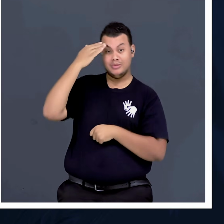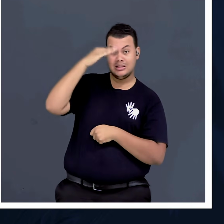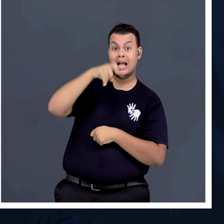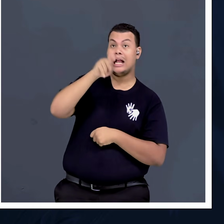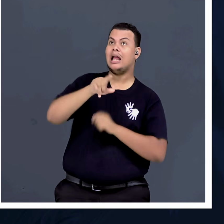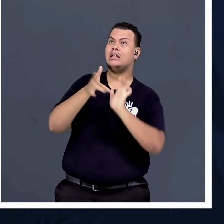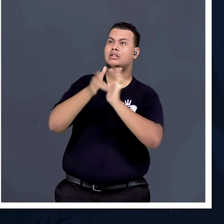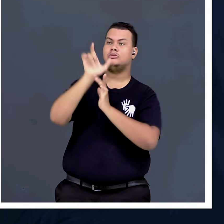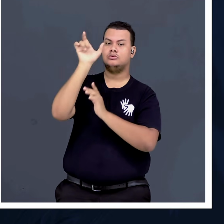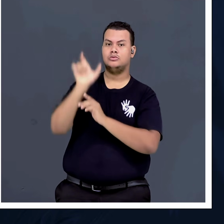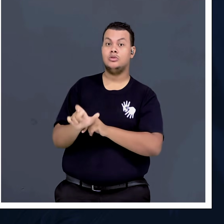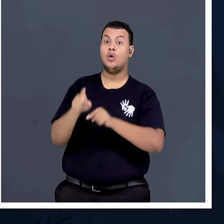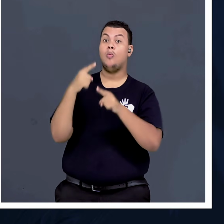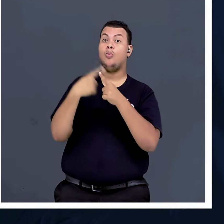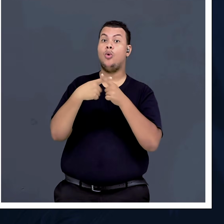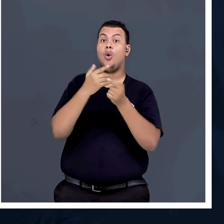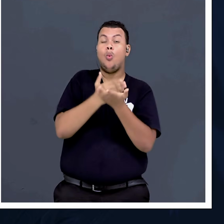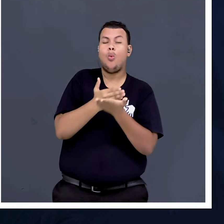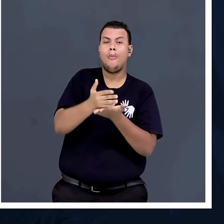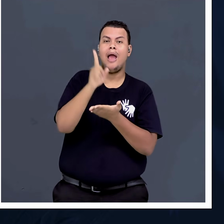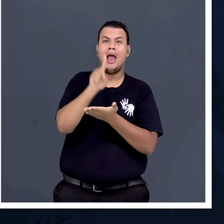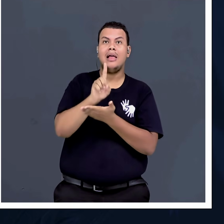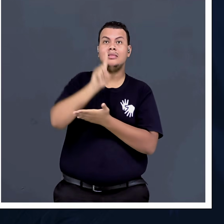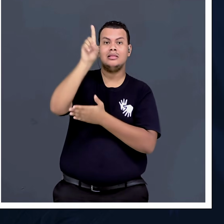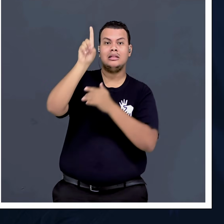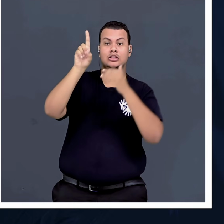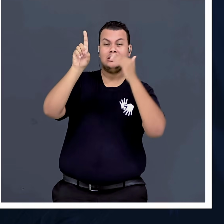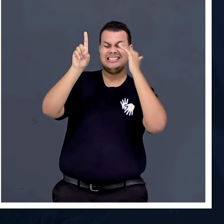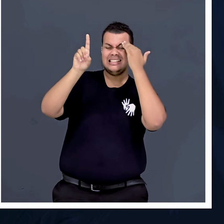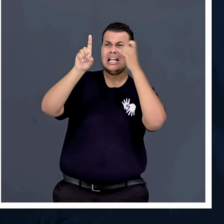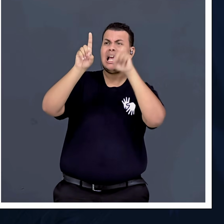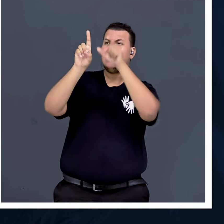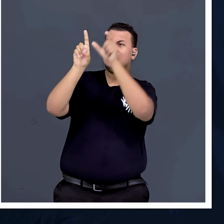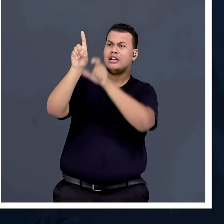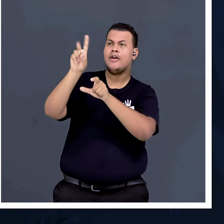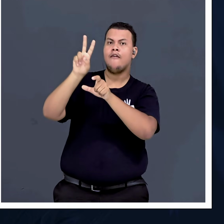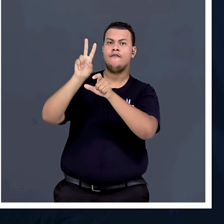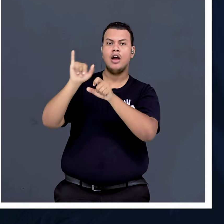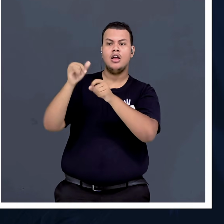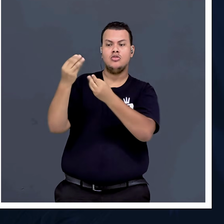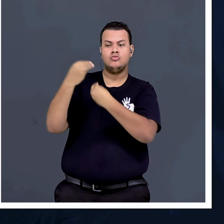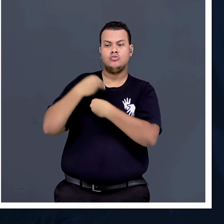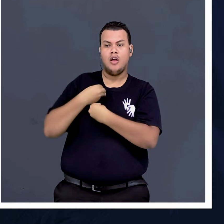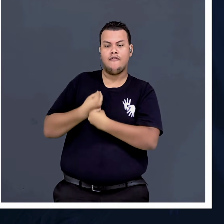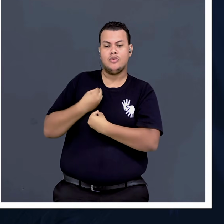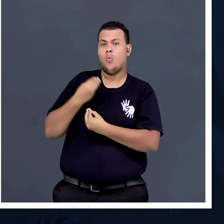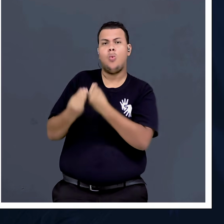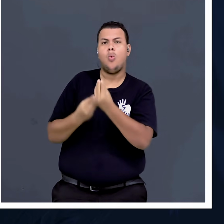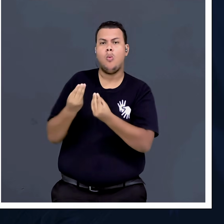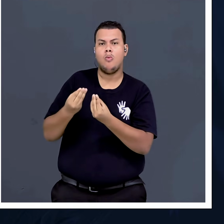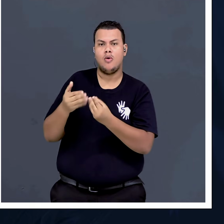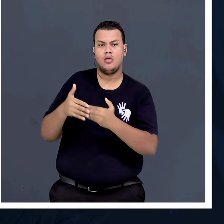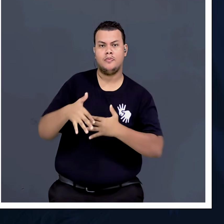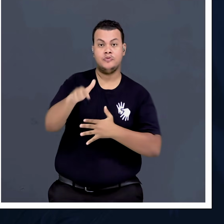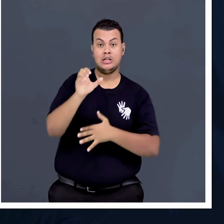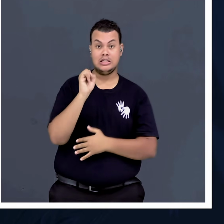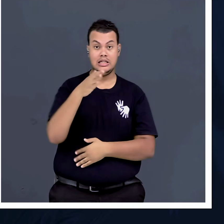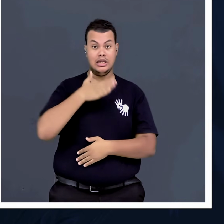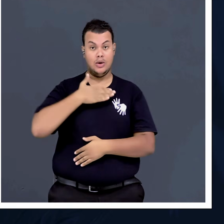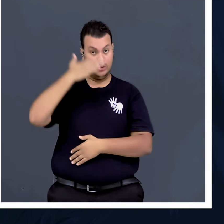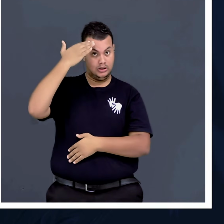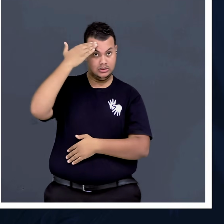quem Ele é. Porque tudo começa lá. Entender quem Ele é vai definir a nossa vida. Se eu entendo que Ele é o